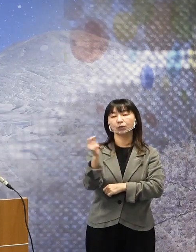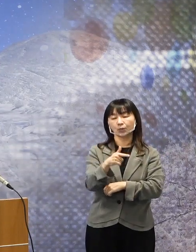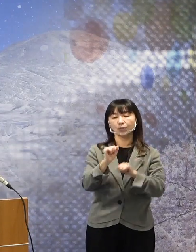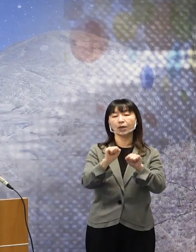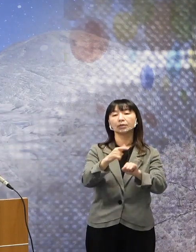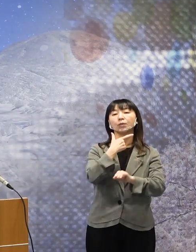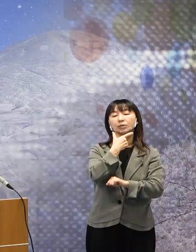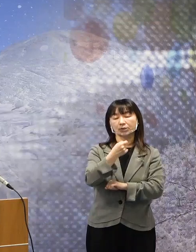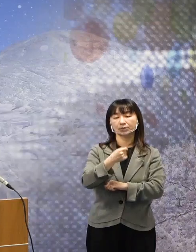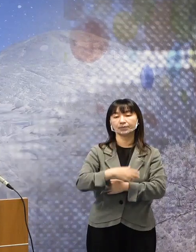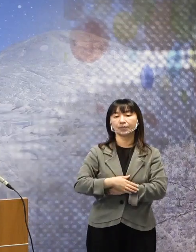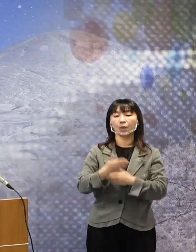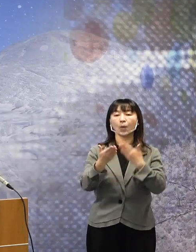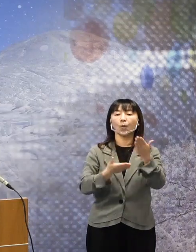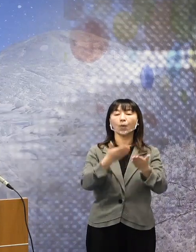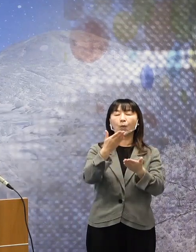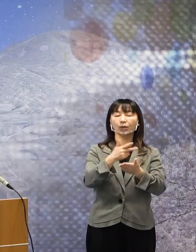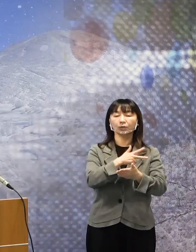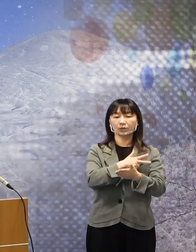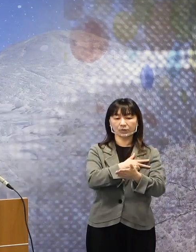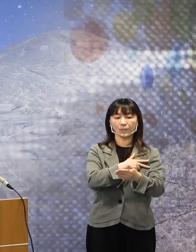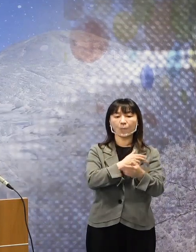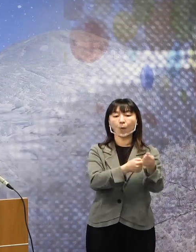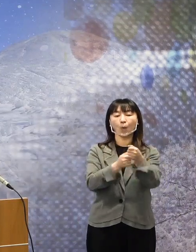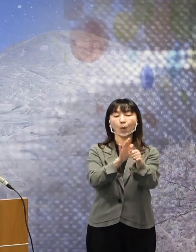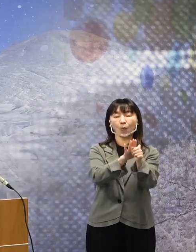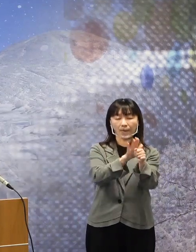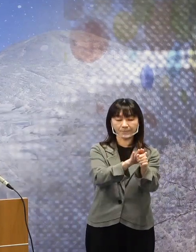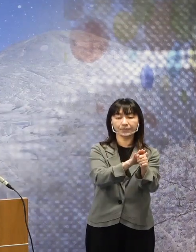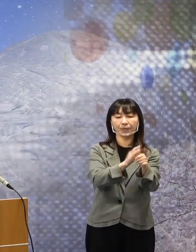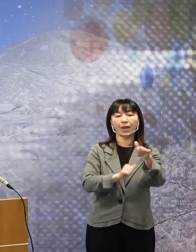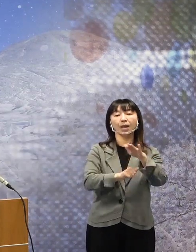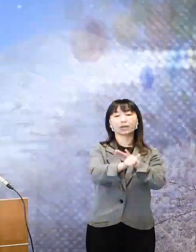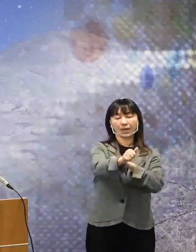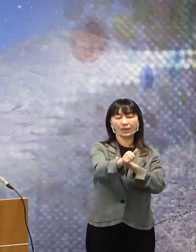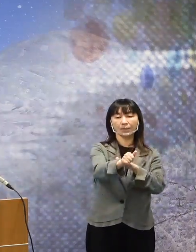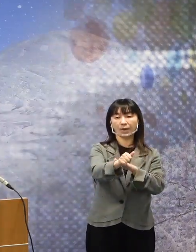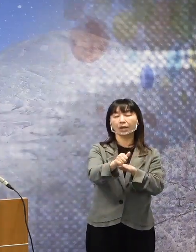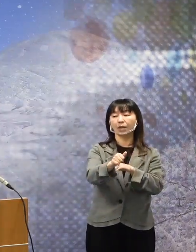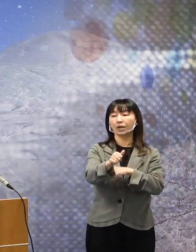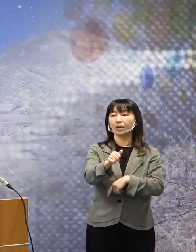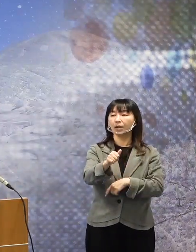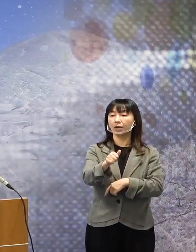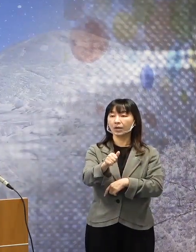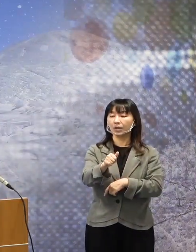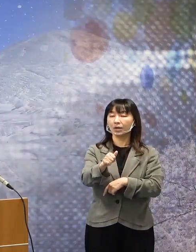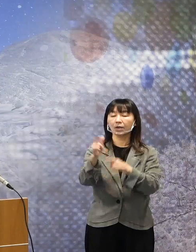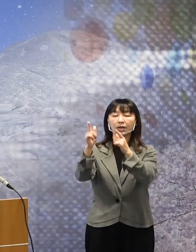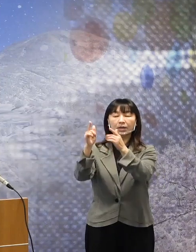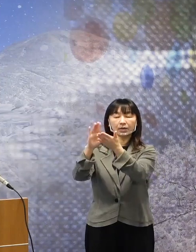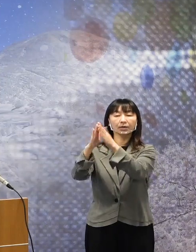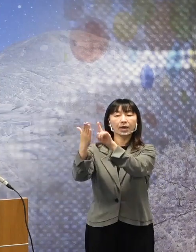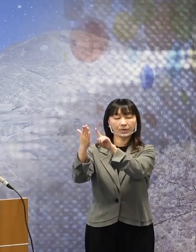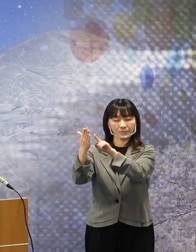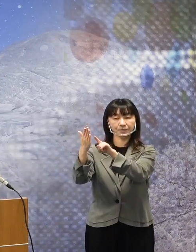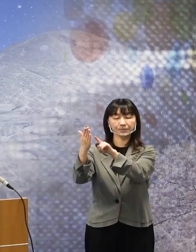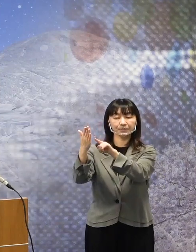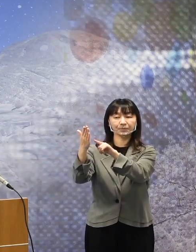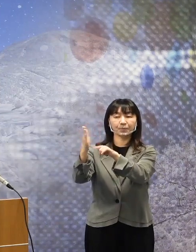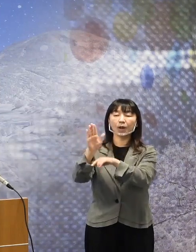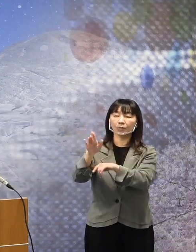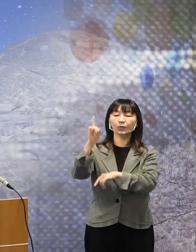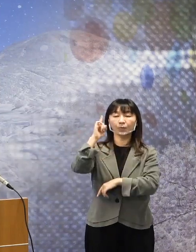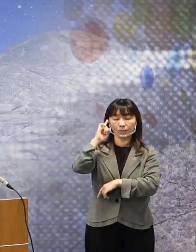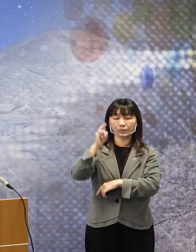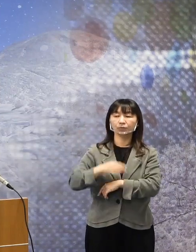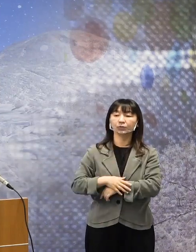。保育士の応援派遣制度などは県としてそういうスキームもあってやっていくということになりますので、まあ、万が一出